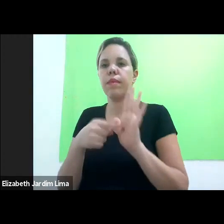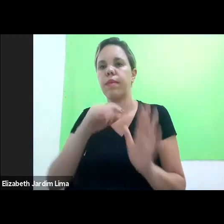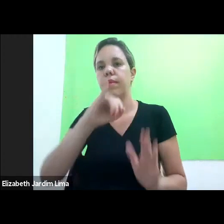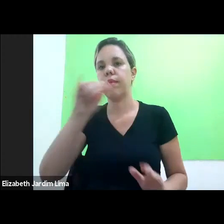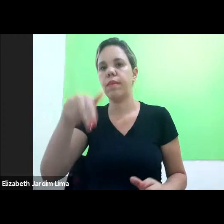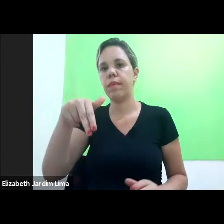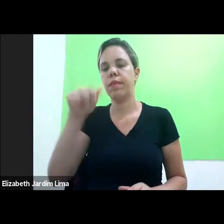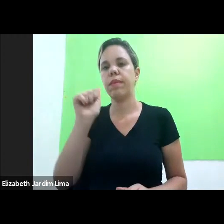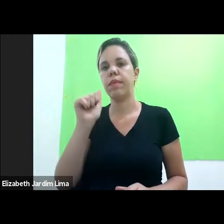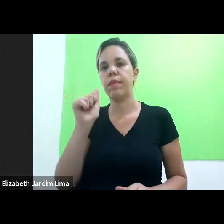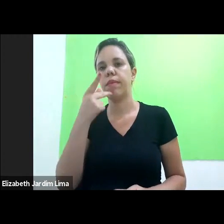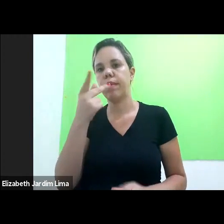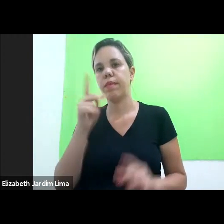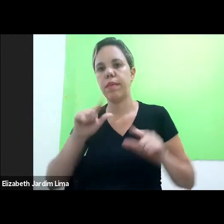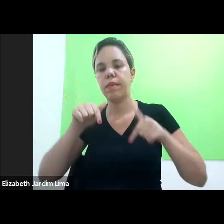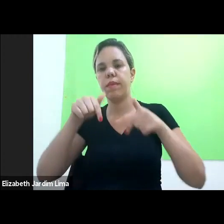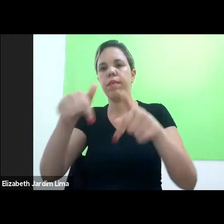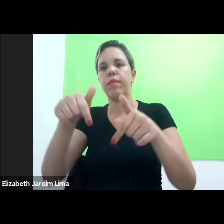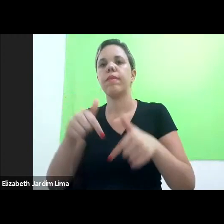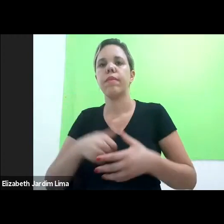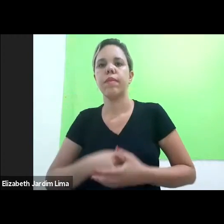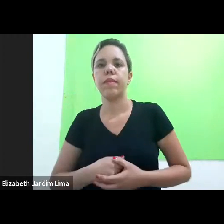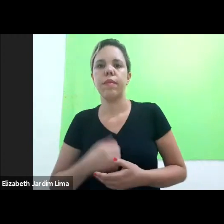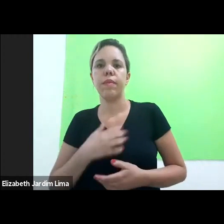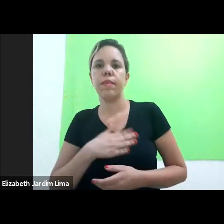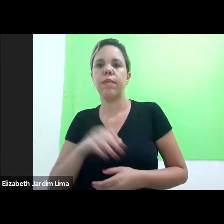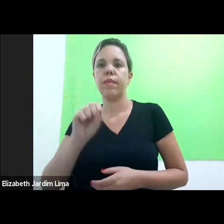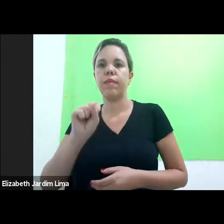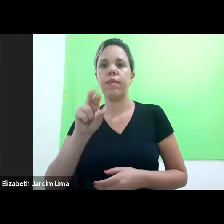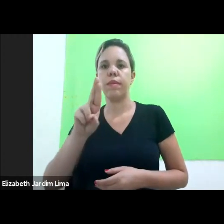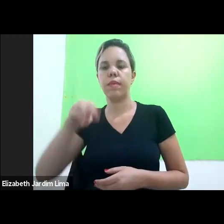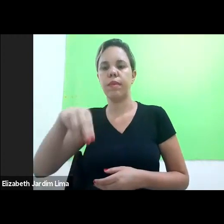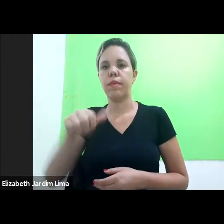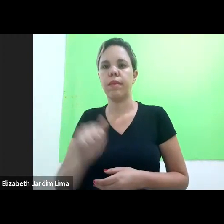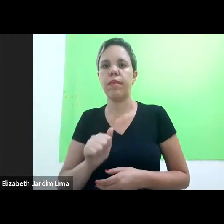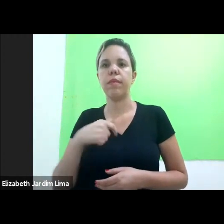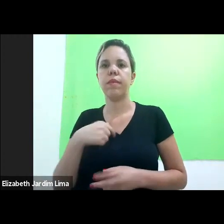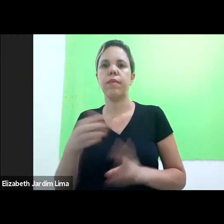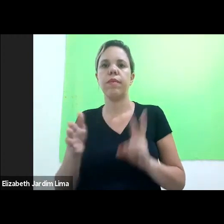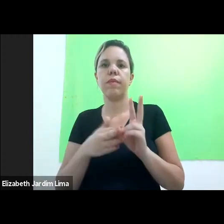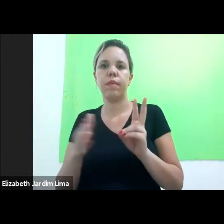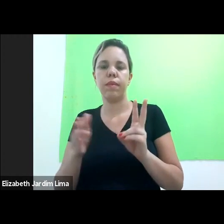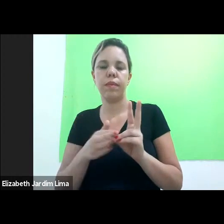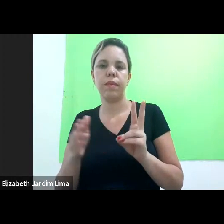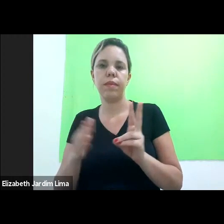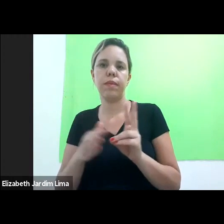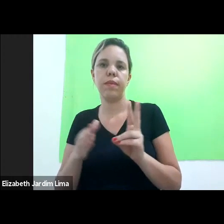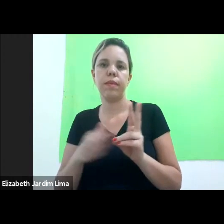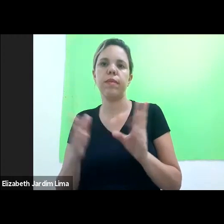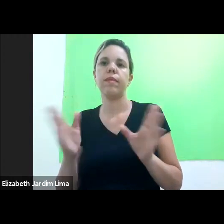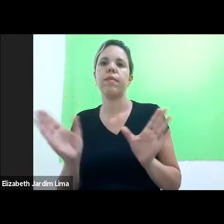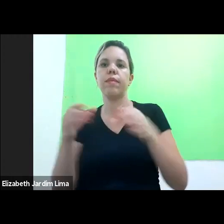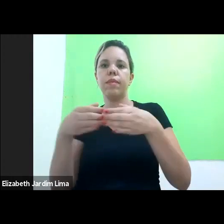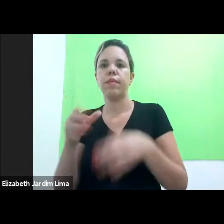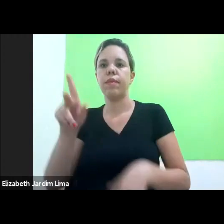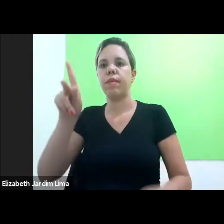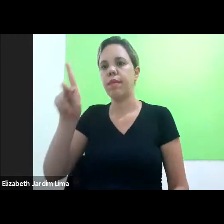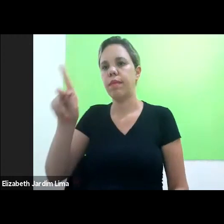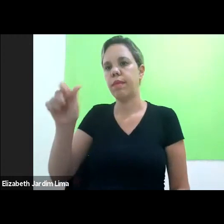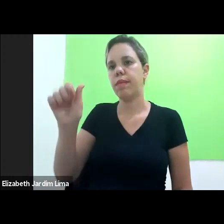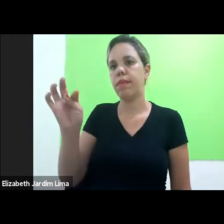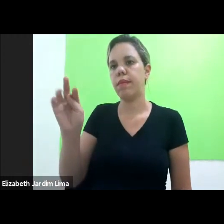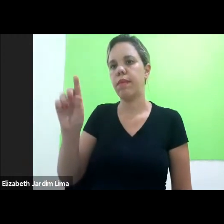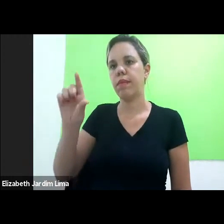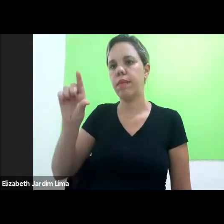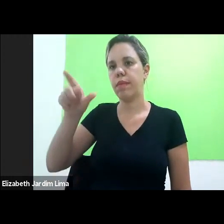mas eu gosto de reforçar, né? Eu sou Samara, eu sou Pataxó, né? O povo indígena Pataxó, o meu povo habita